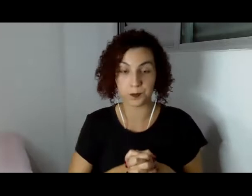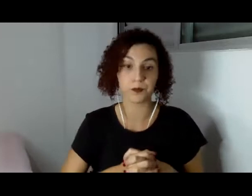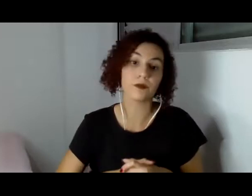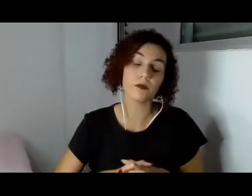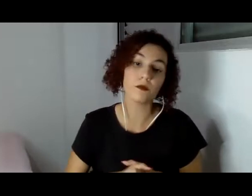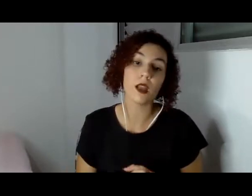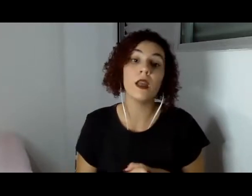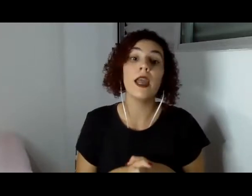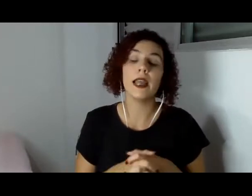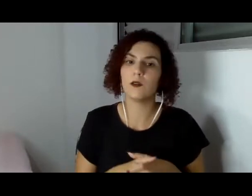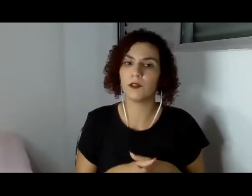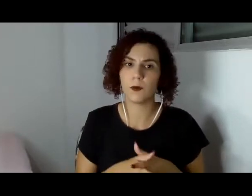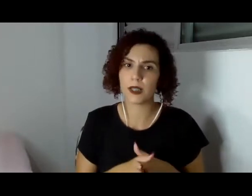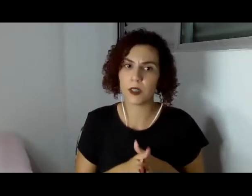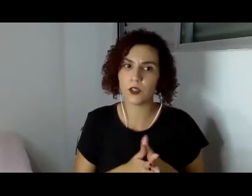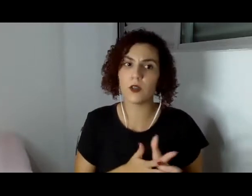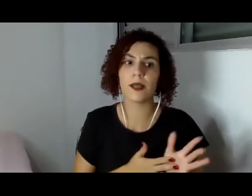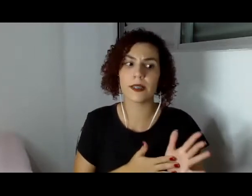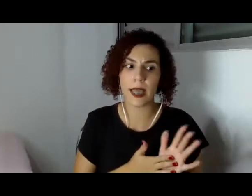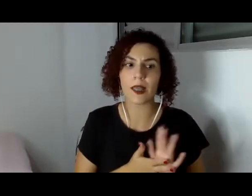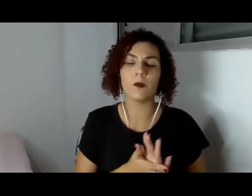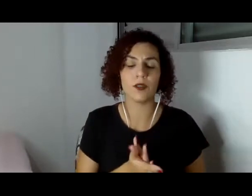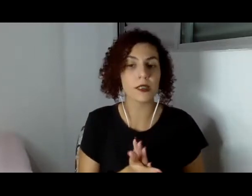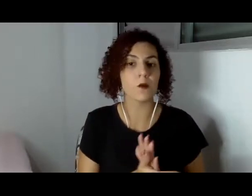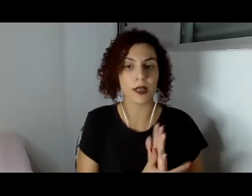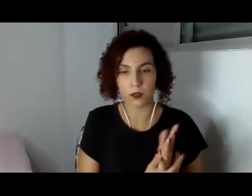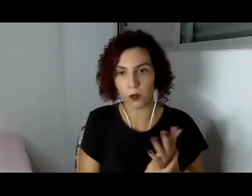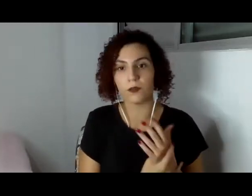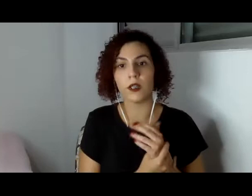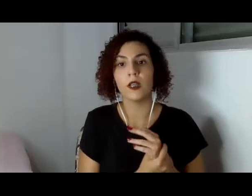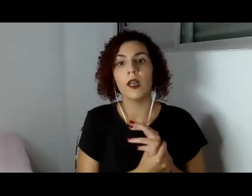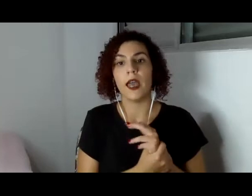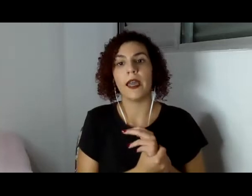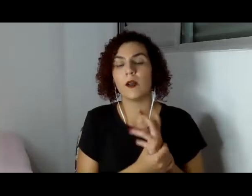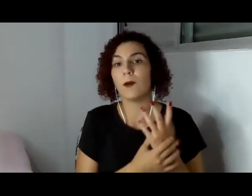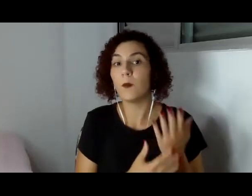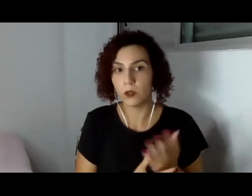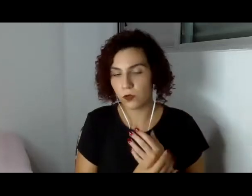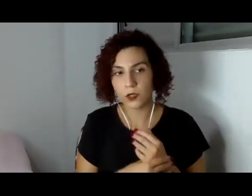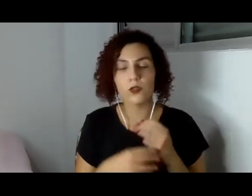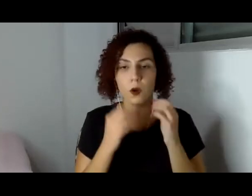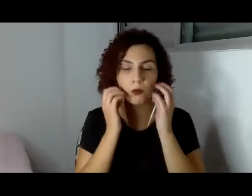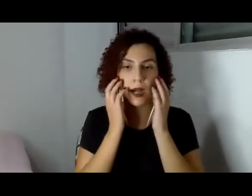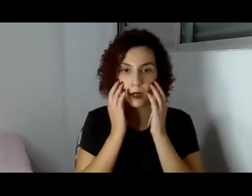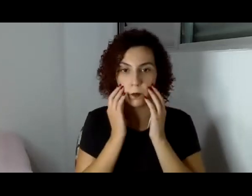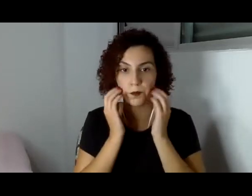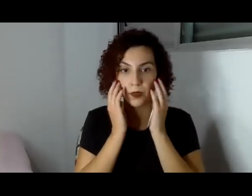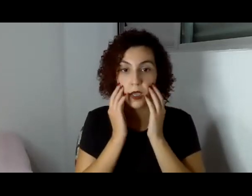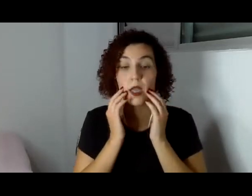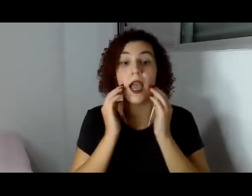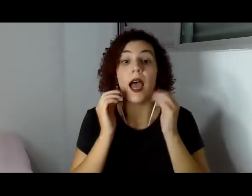surdo-cega. Ele é um filme mais antigo, mas tem até uma versão mais nova, não é muito difícil de encontrar,